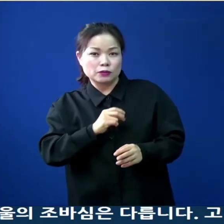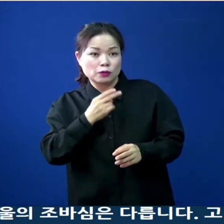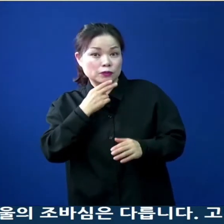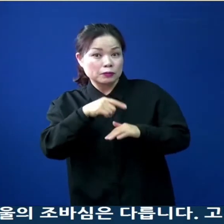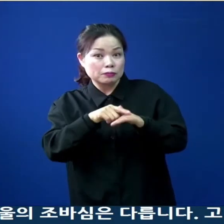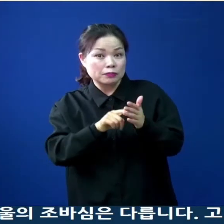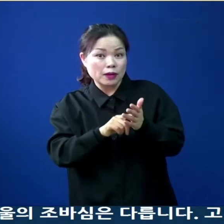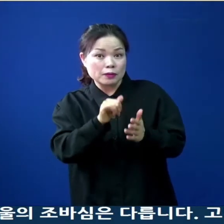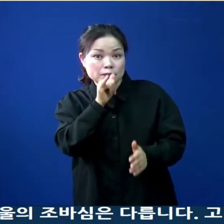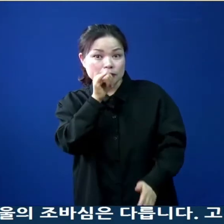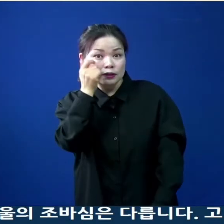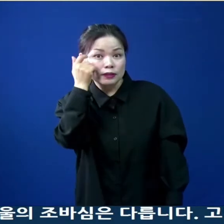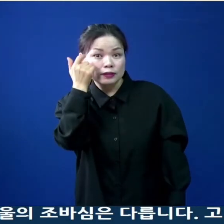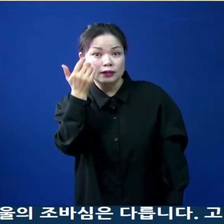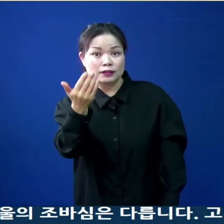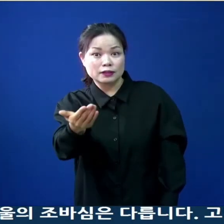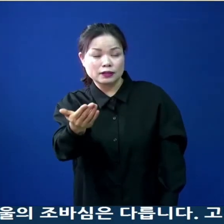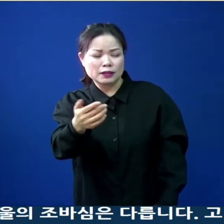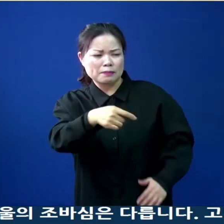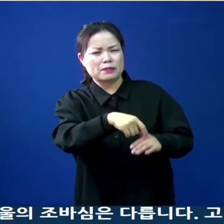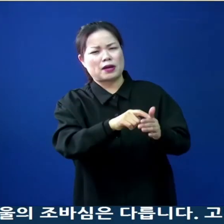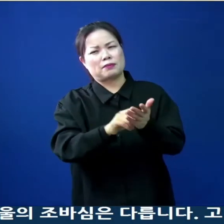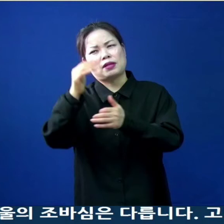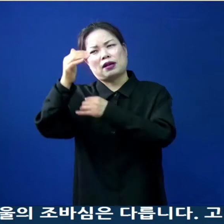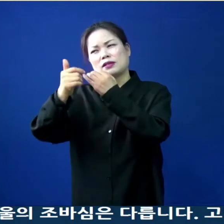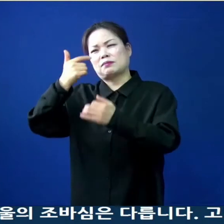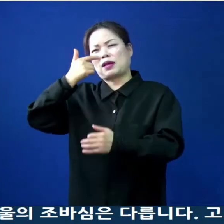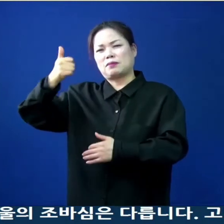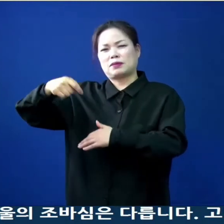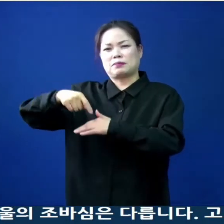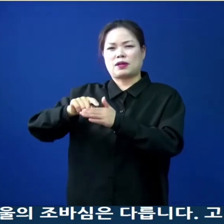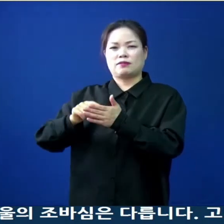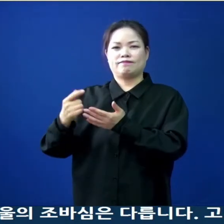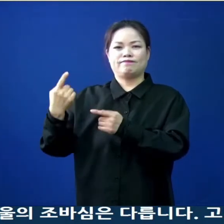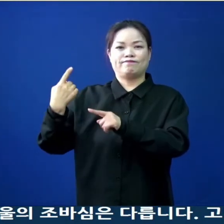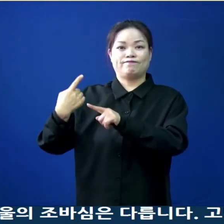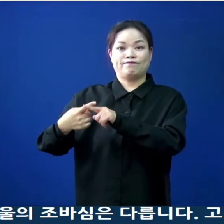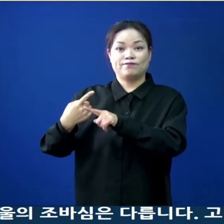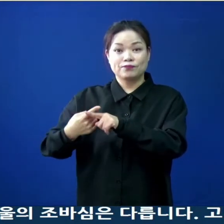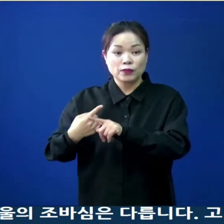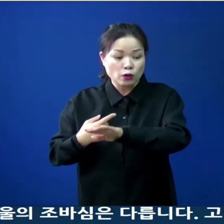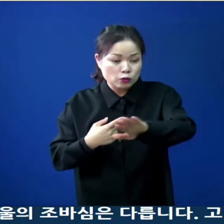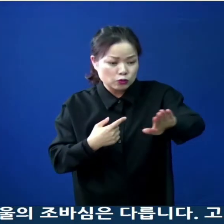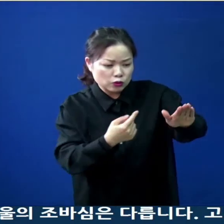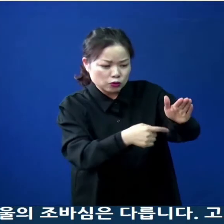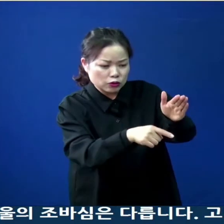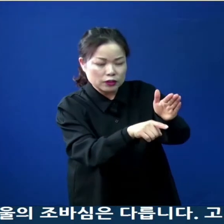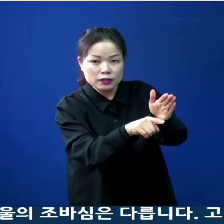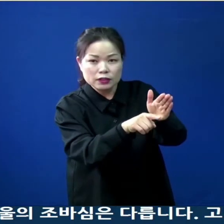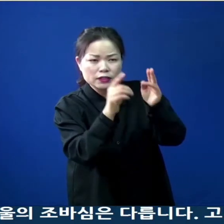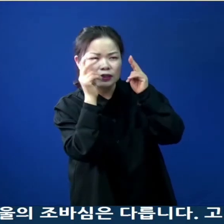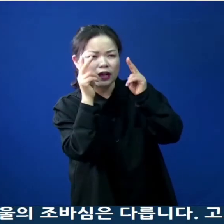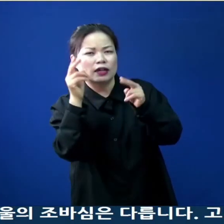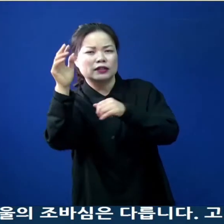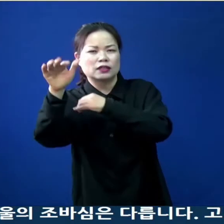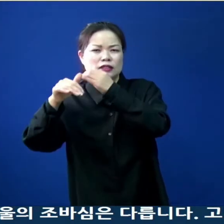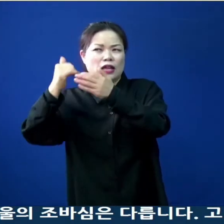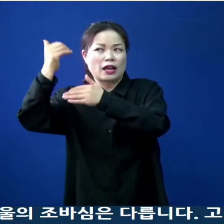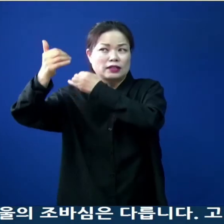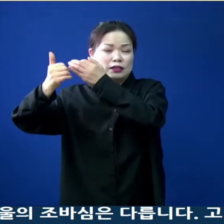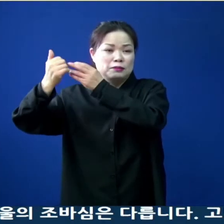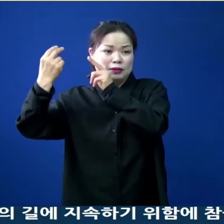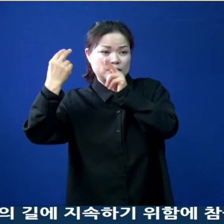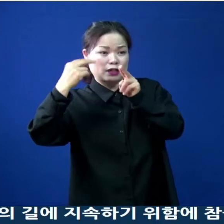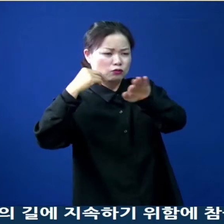있습니까? 사실 여러분, 이 마음은 하나님 아버지의 마음이셨습니다. 우리를 향한 하나님 아버지의 마음이